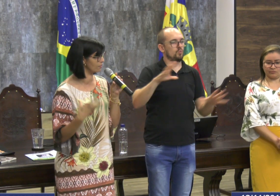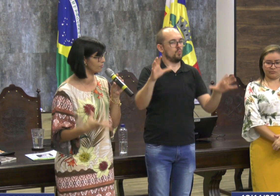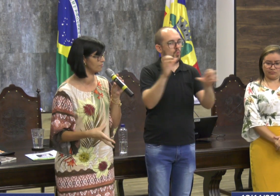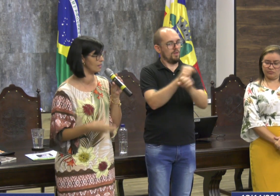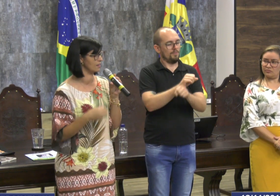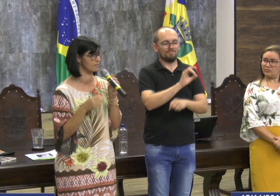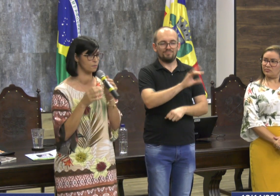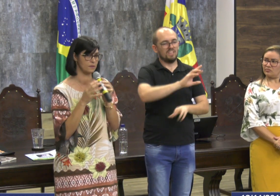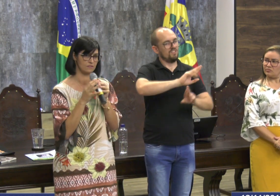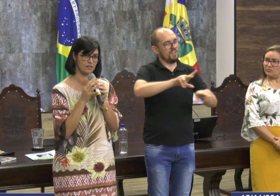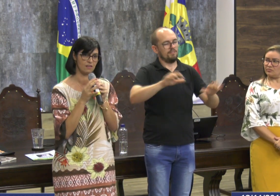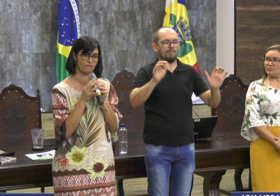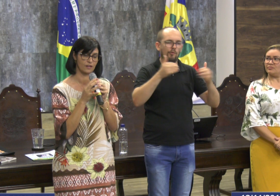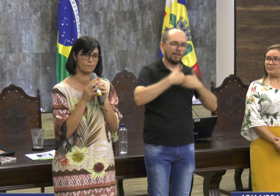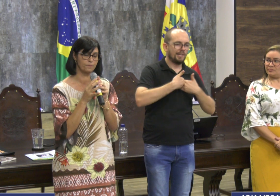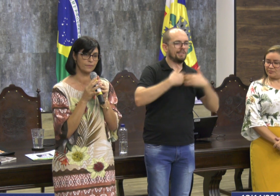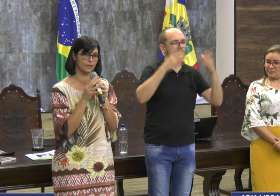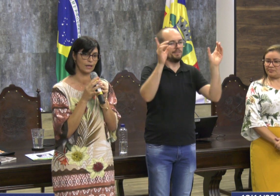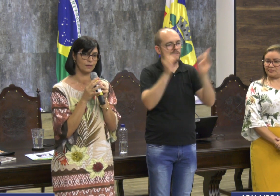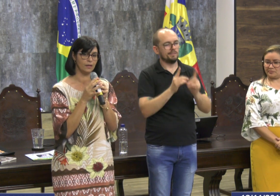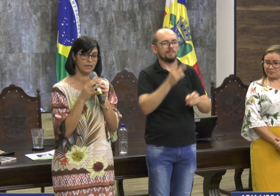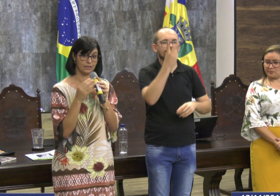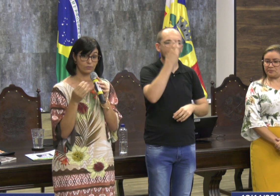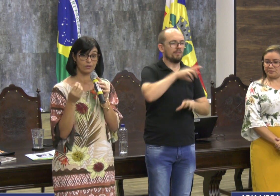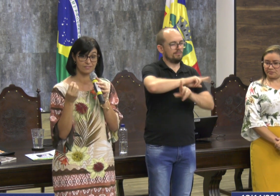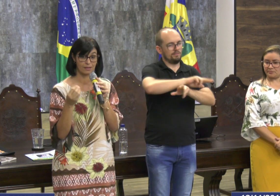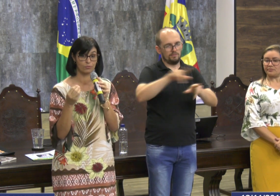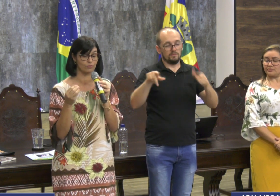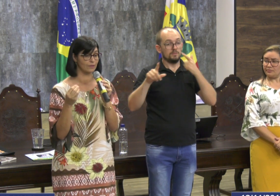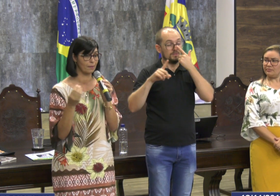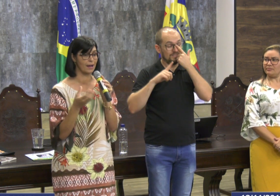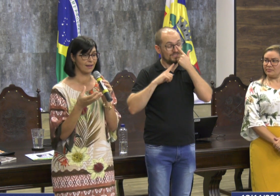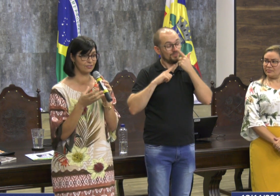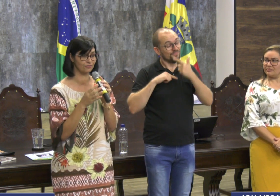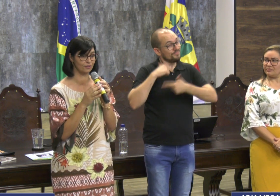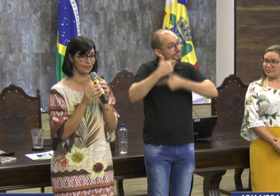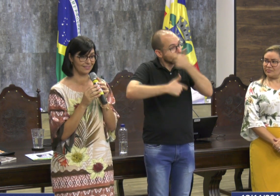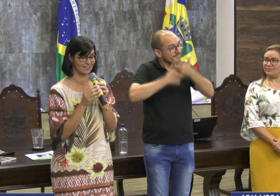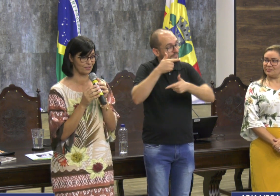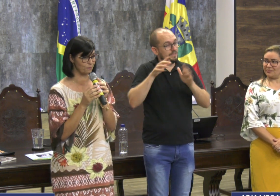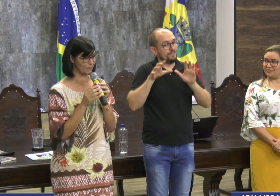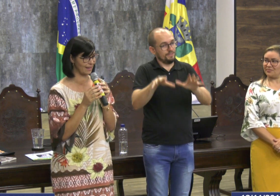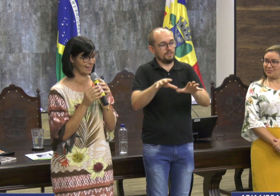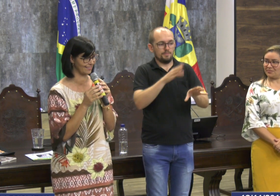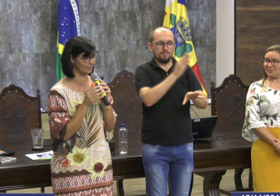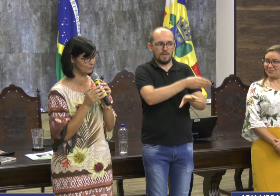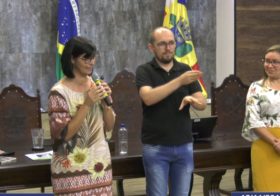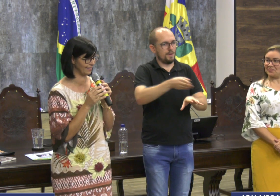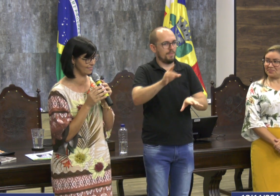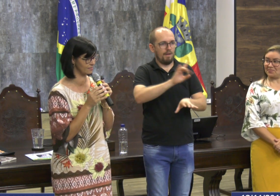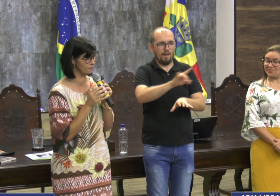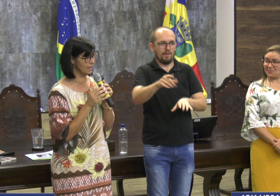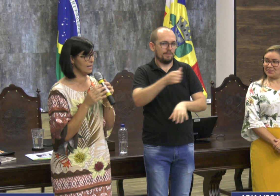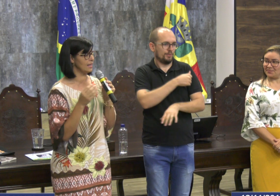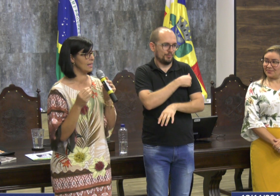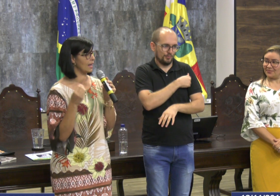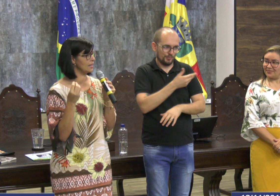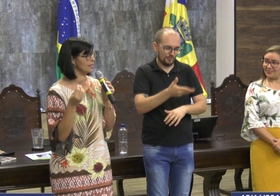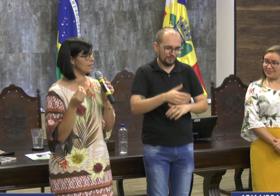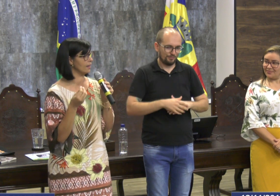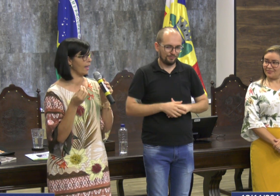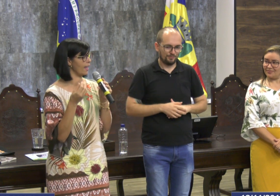uma deficiência específica, né? Então, nós temos um trabalho individualizado para cada um deles.